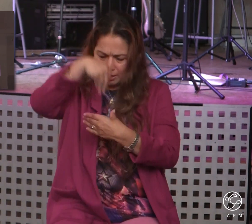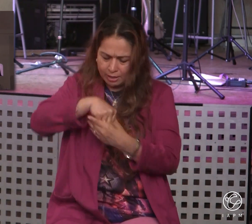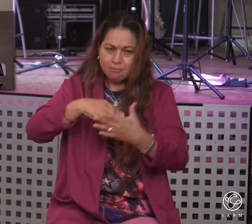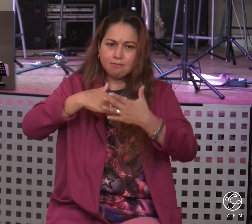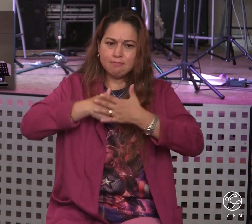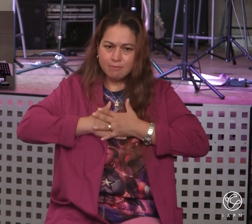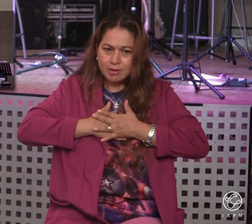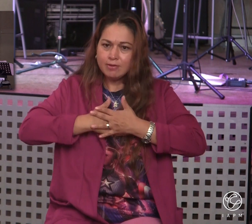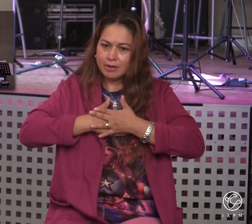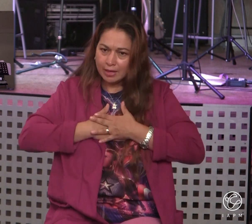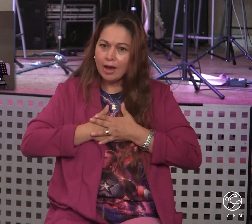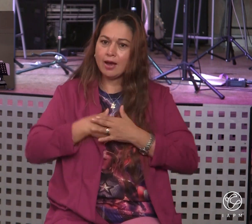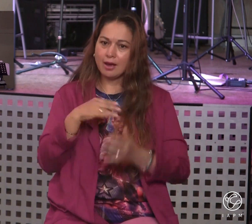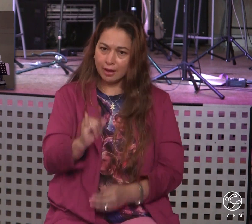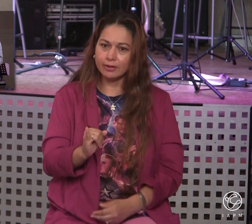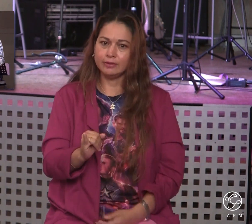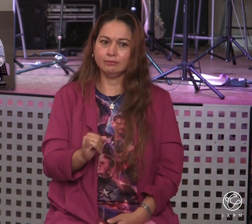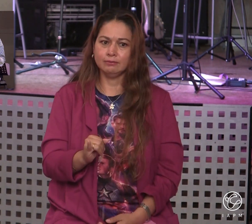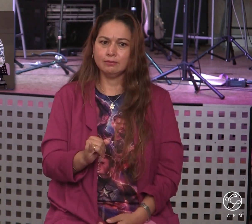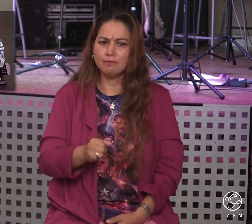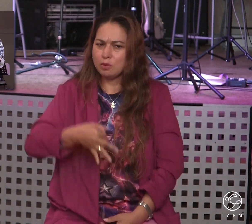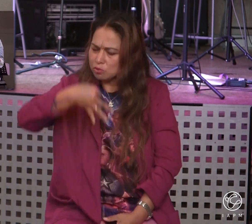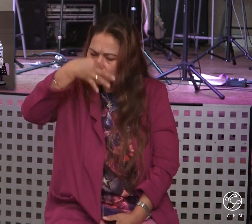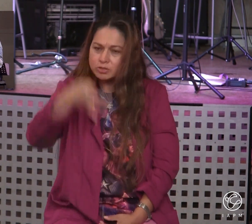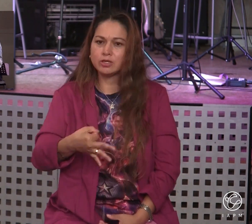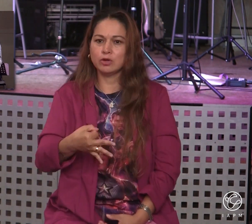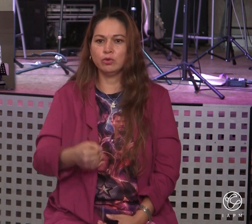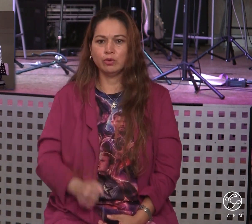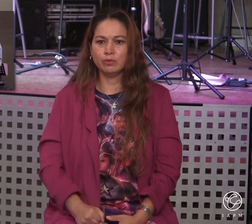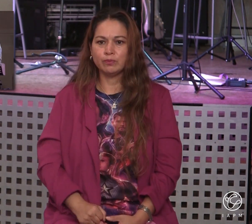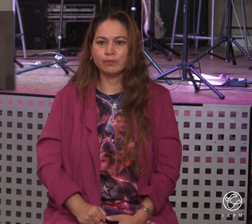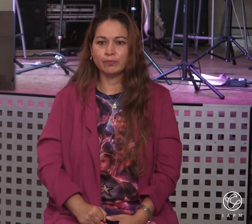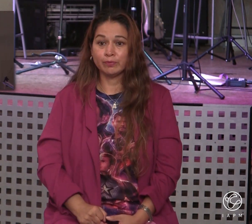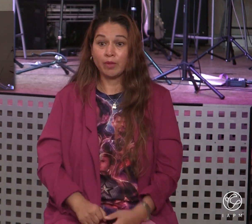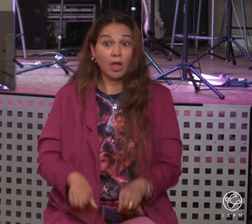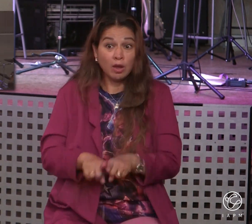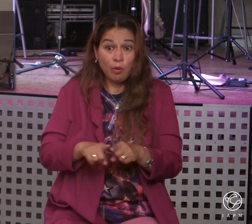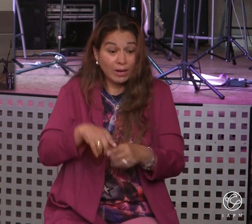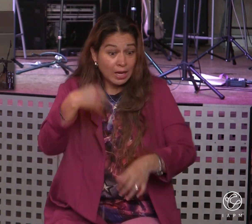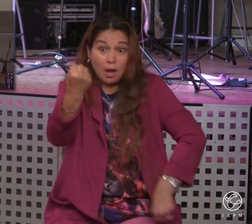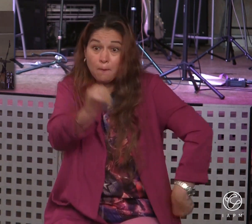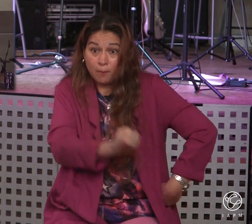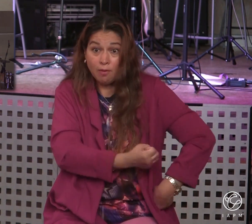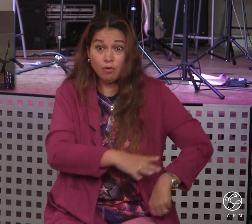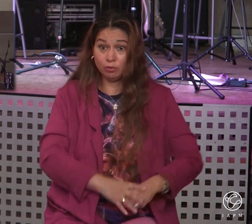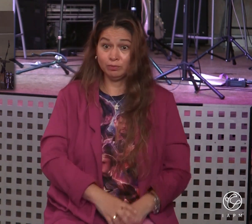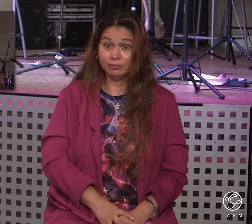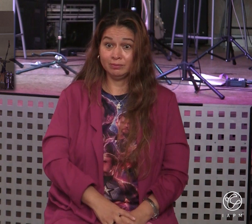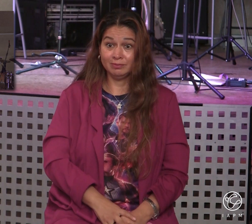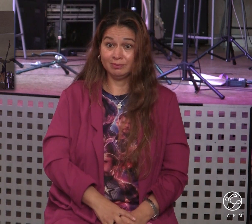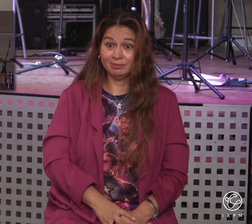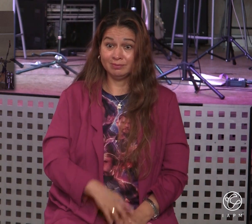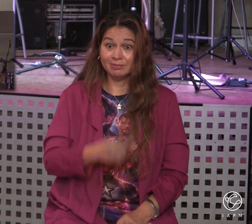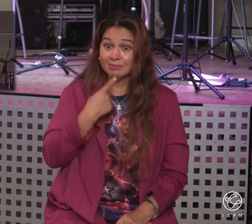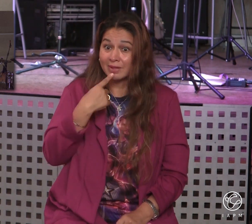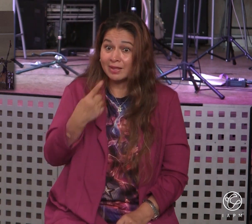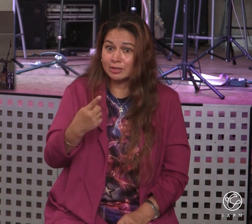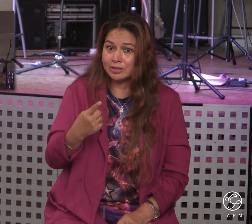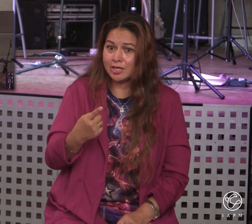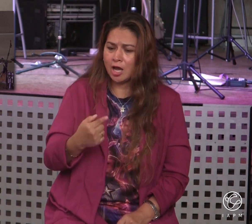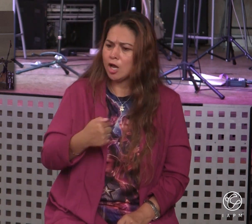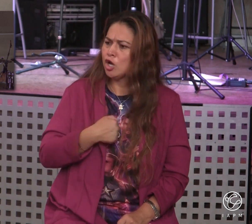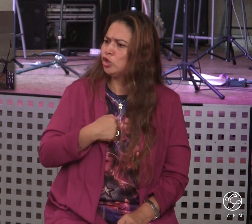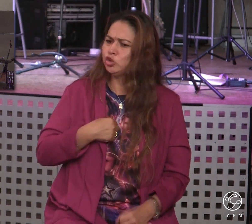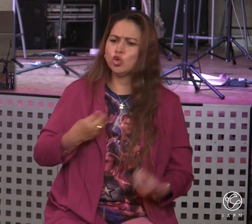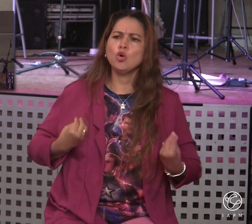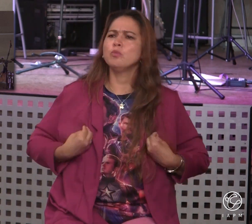otra escritura para San Pablo, que lo tenía claro. Ya no vivo yo. ¿Cómo que no vives tú? Entonces, ¿quién vive? Si no vive, está